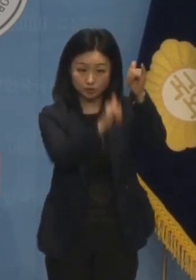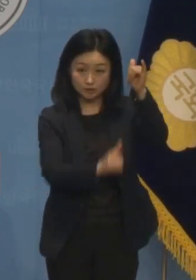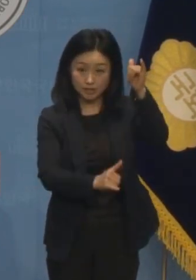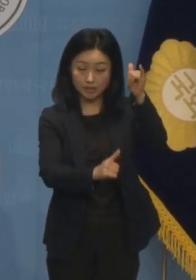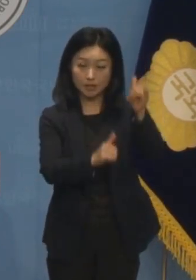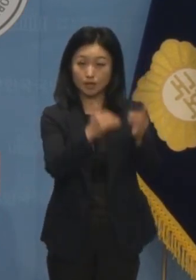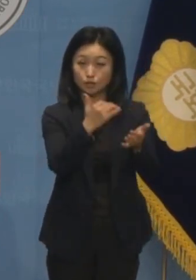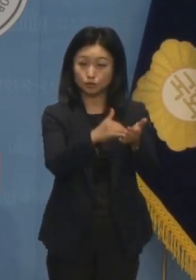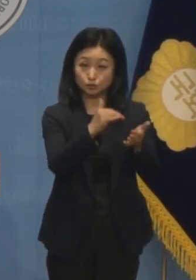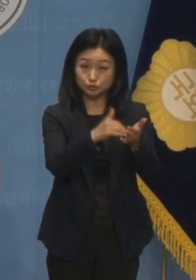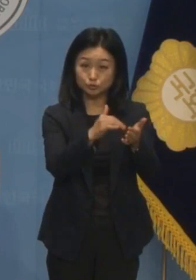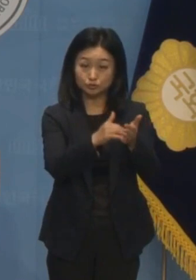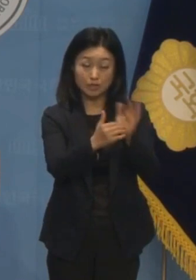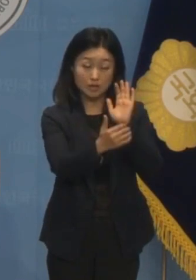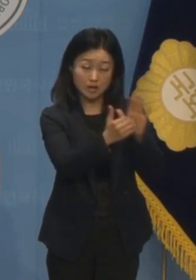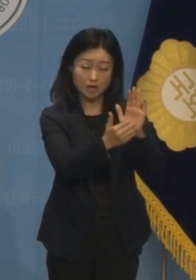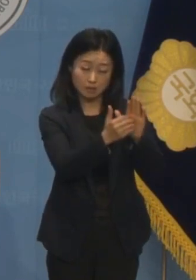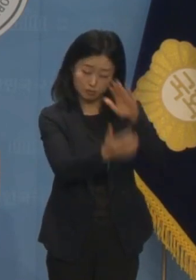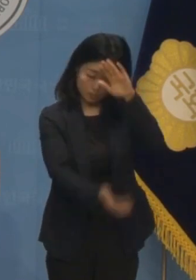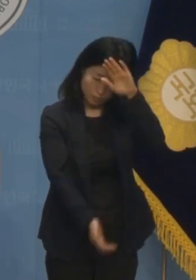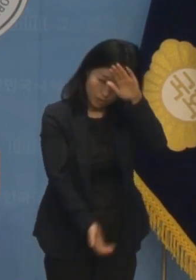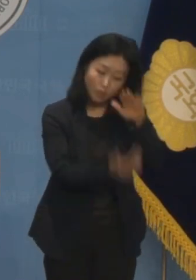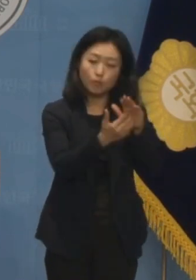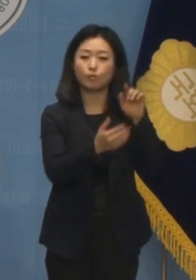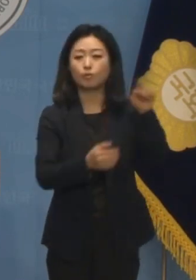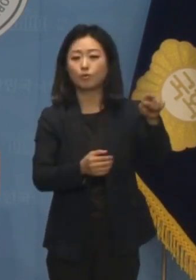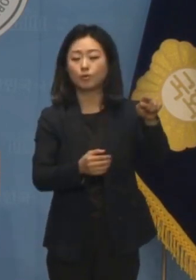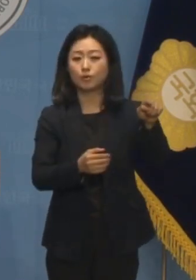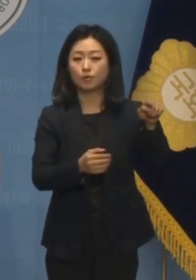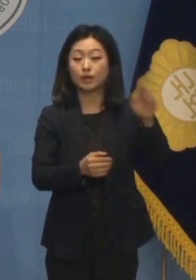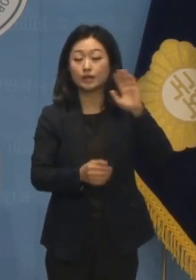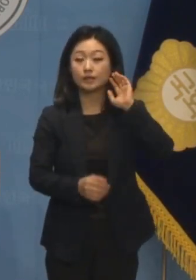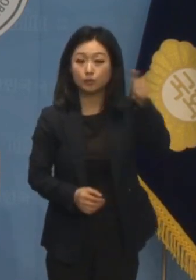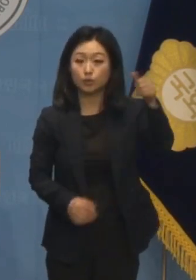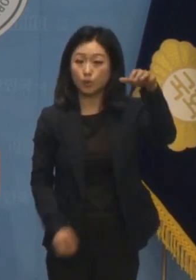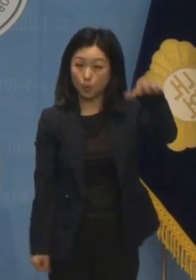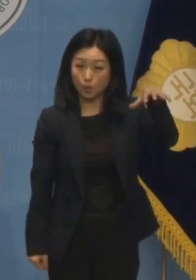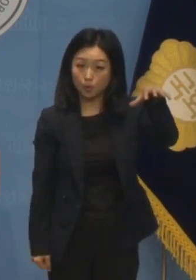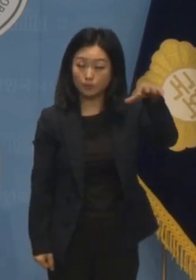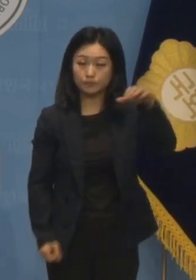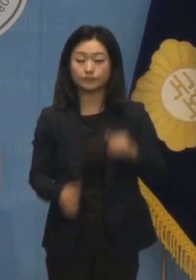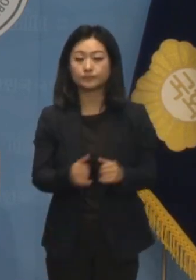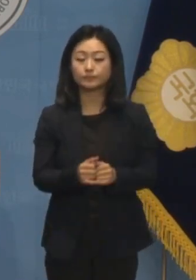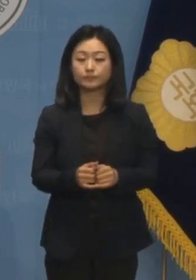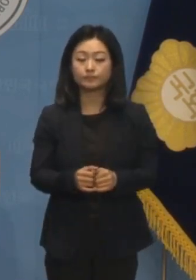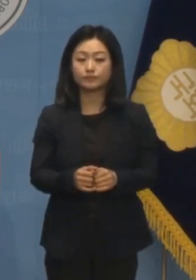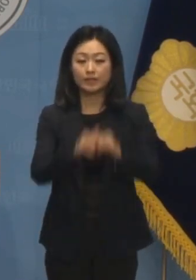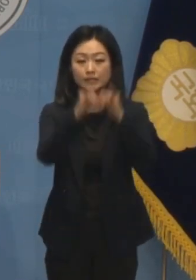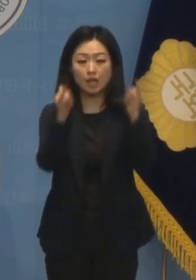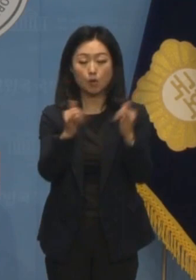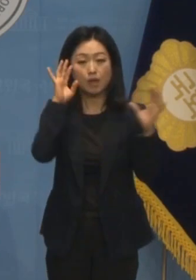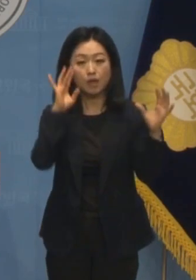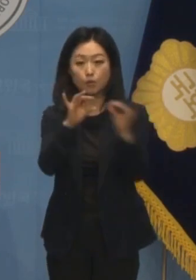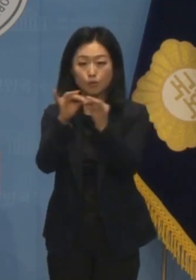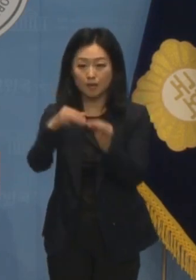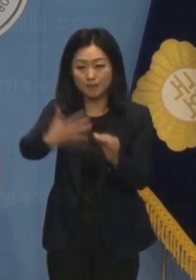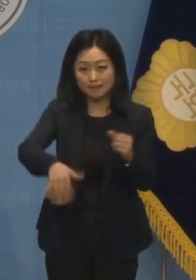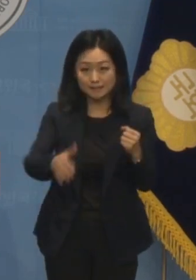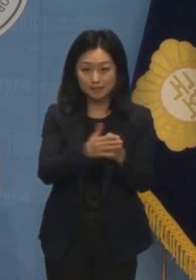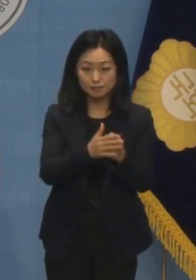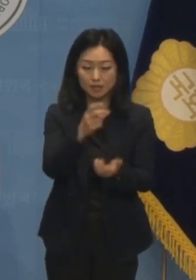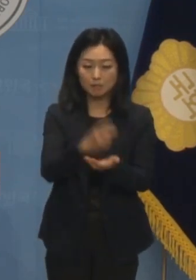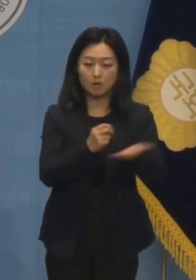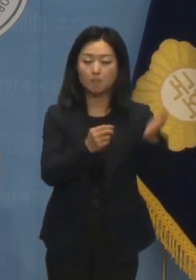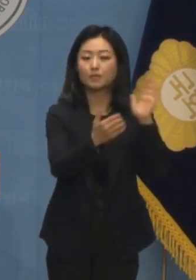신기록을 경신하고 있습니다 대통령 씨는 사회적 공감대를 이유로 불가피하게